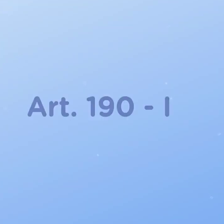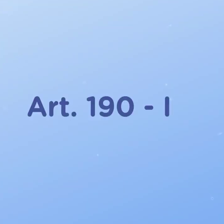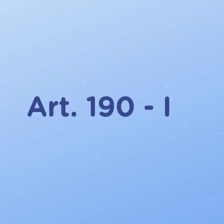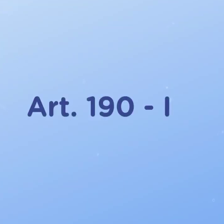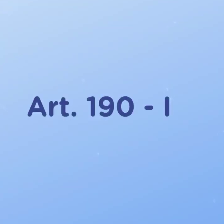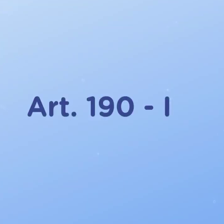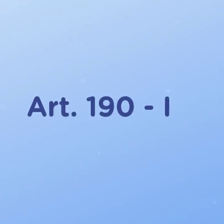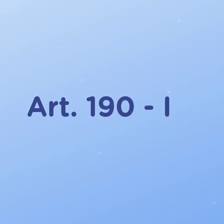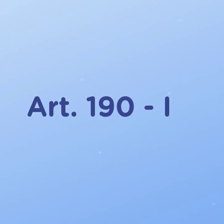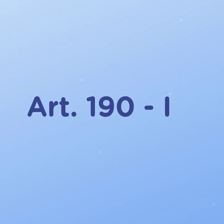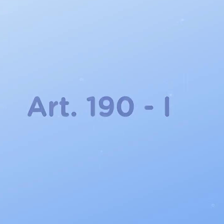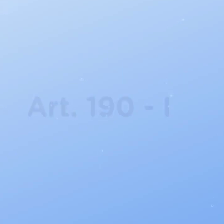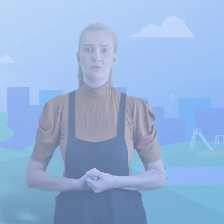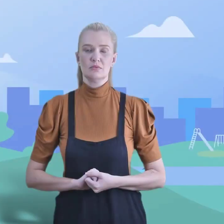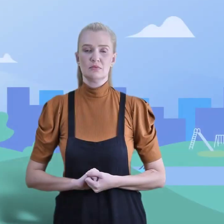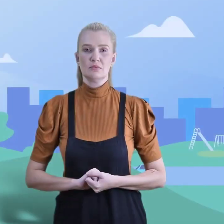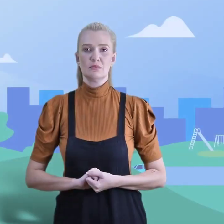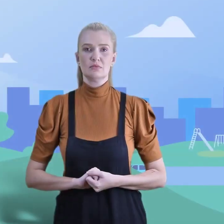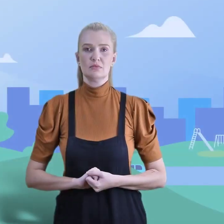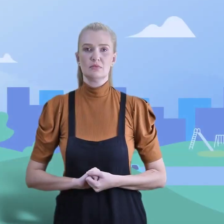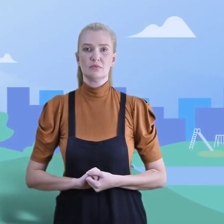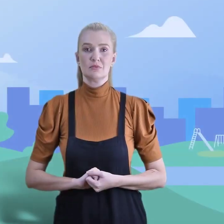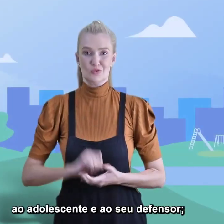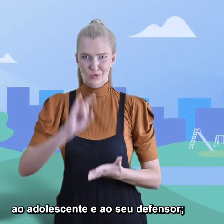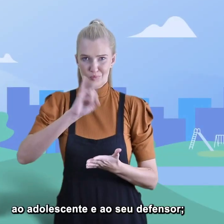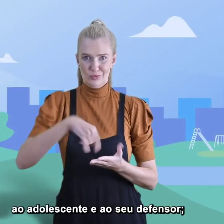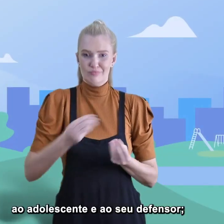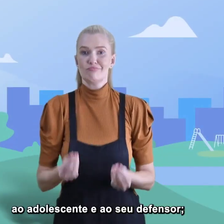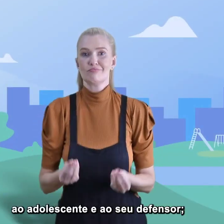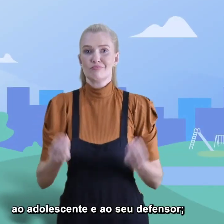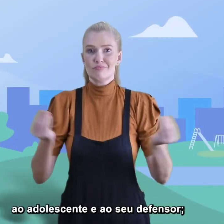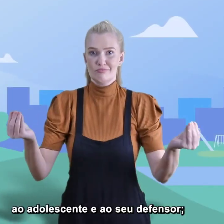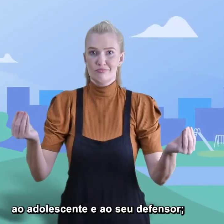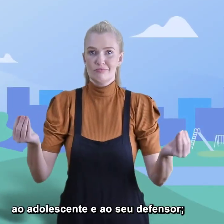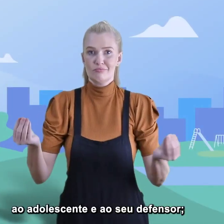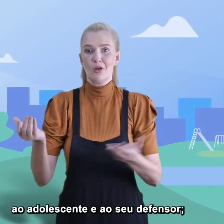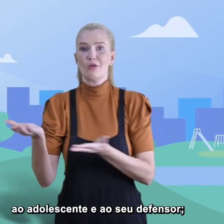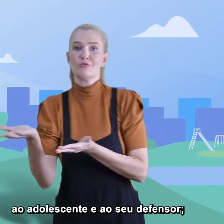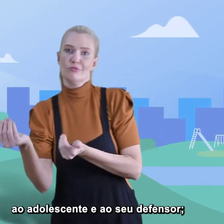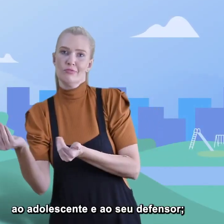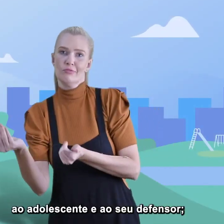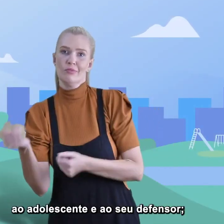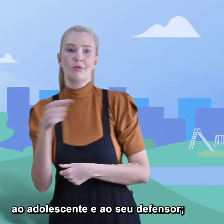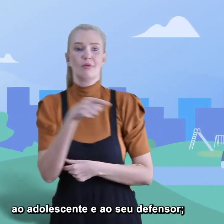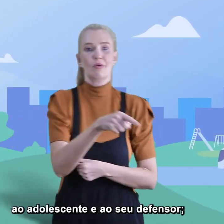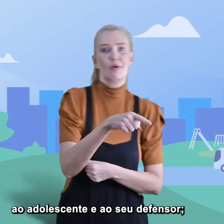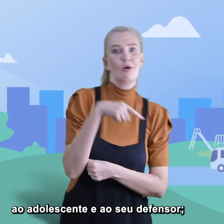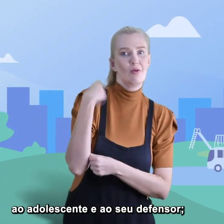Artigo 190, inciso 1º. Ao adolescente e ao seu defensor.